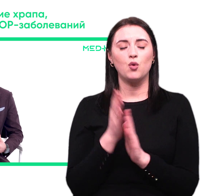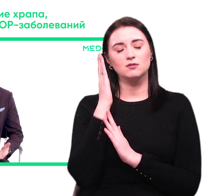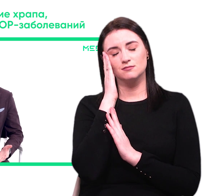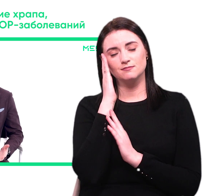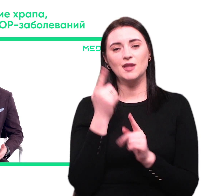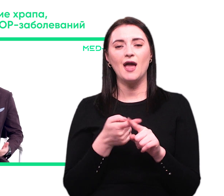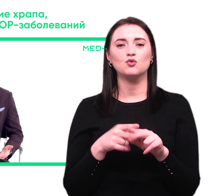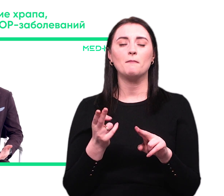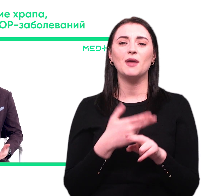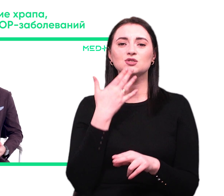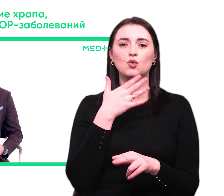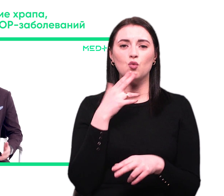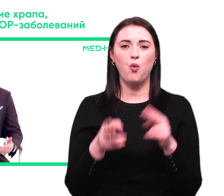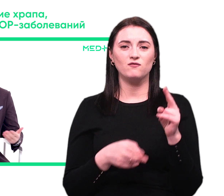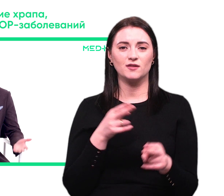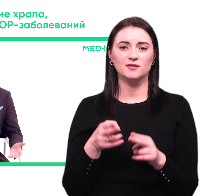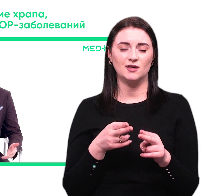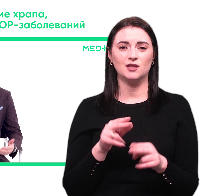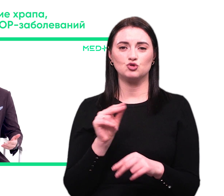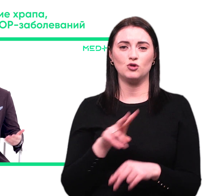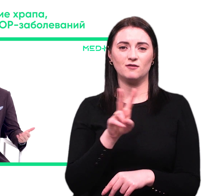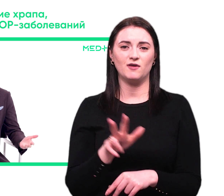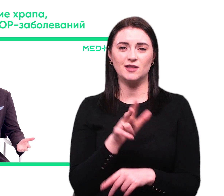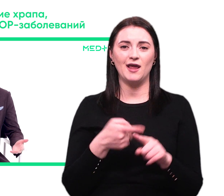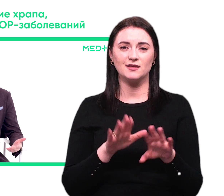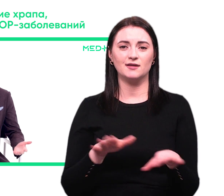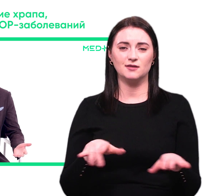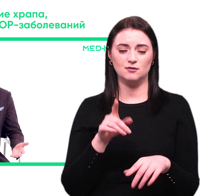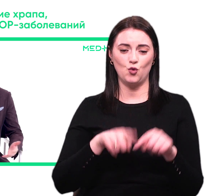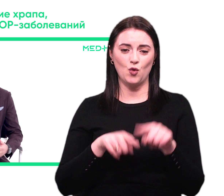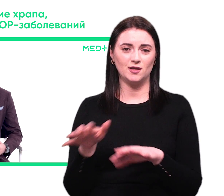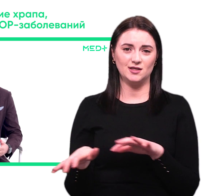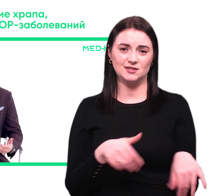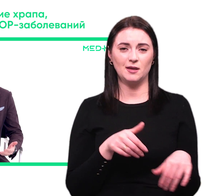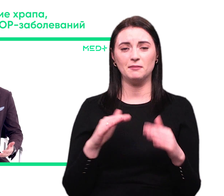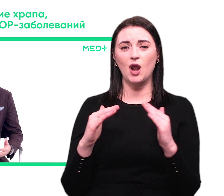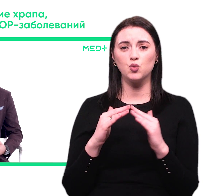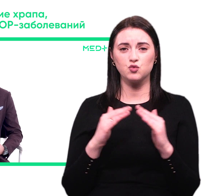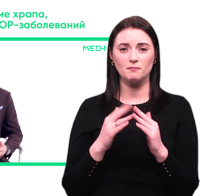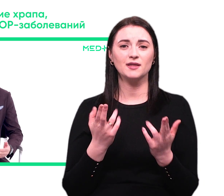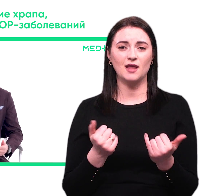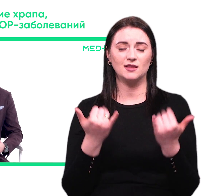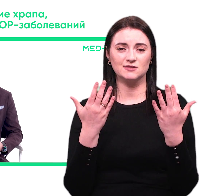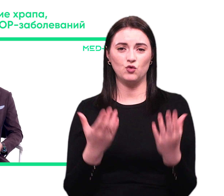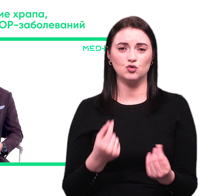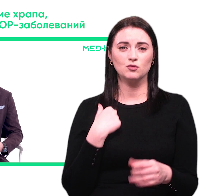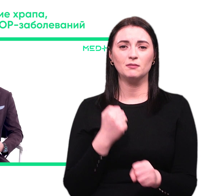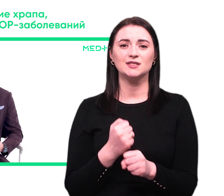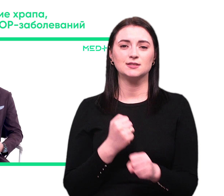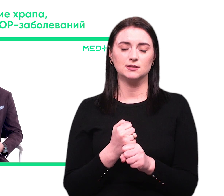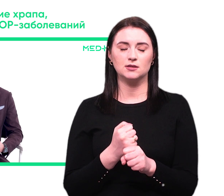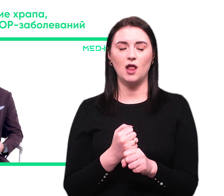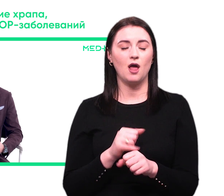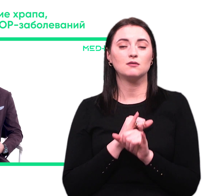это бескровные операции, быстрые операции. Через 2-3 часа этих детей родители забирают уже домой. Поэтому да, на сегодняшний день мы сделали прорыв,